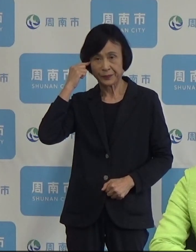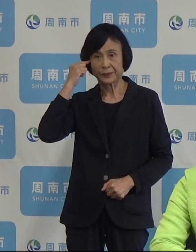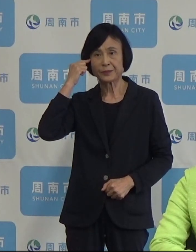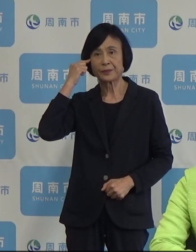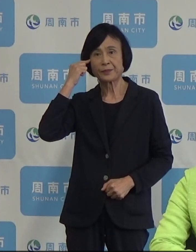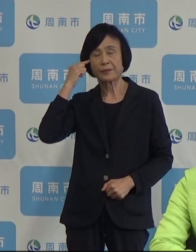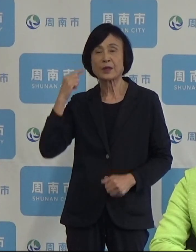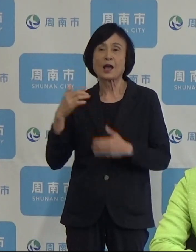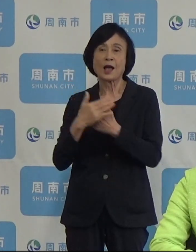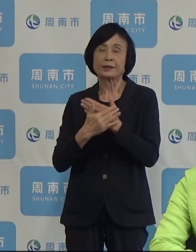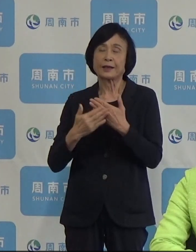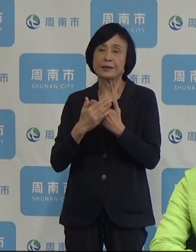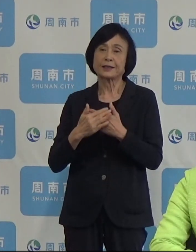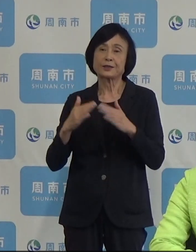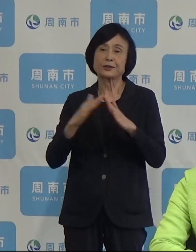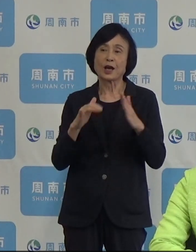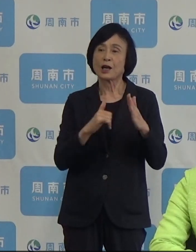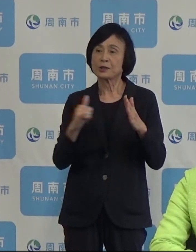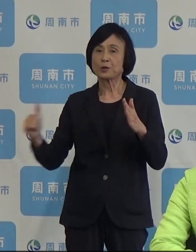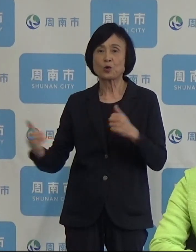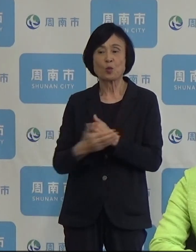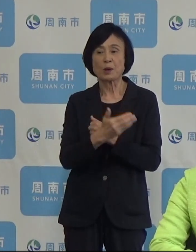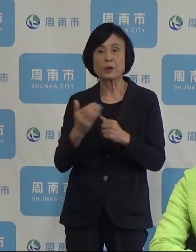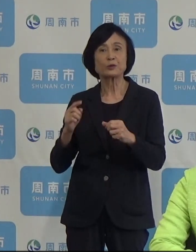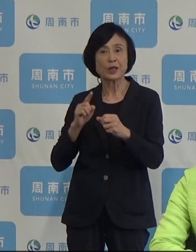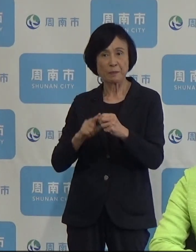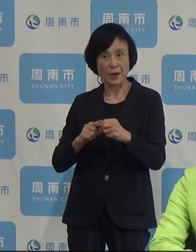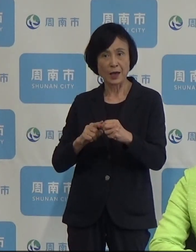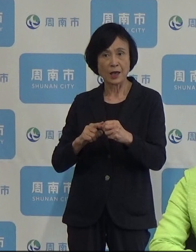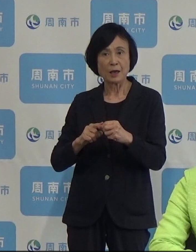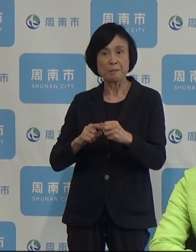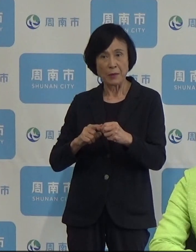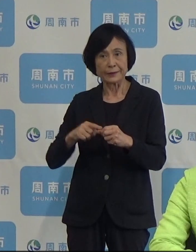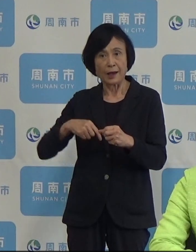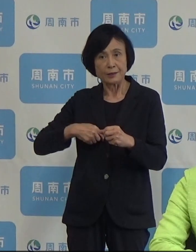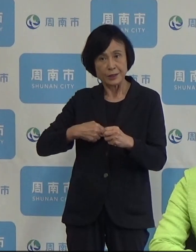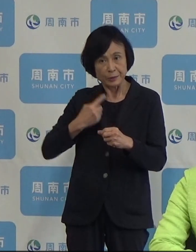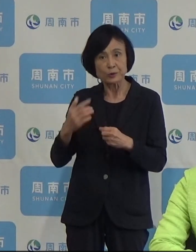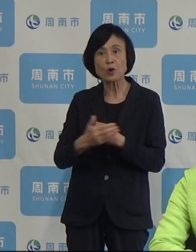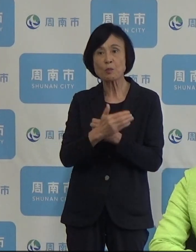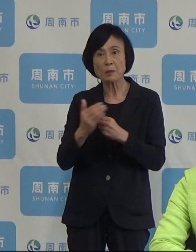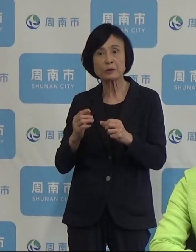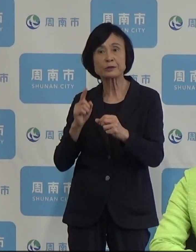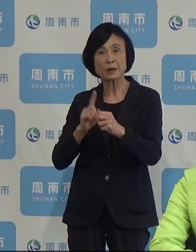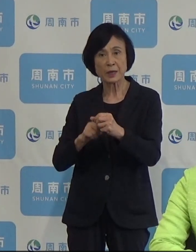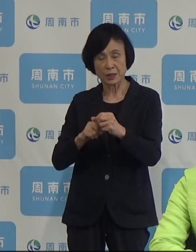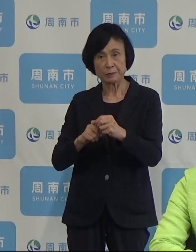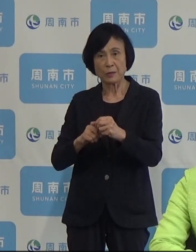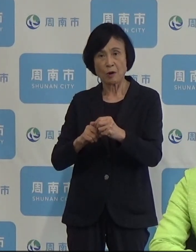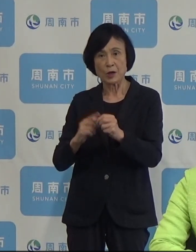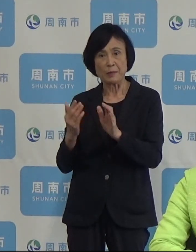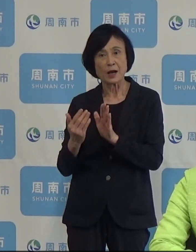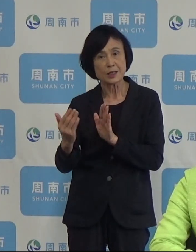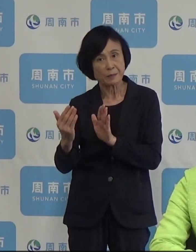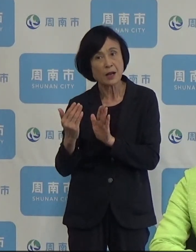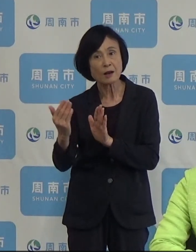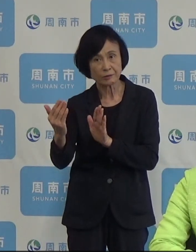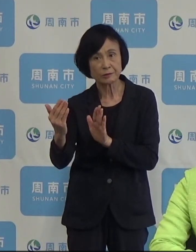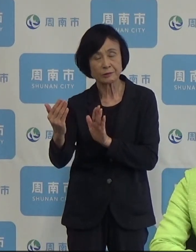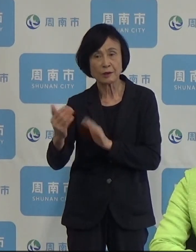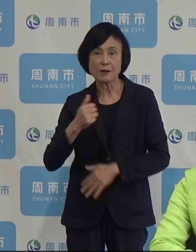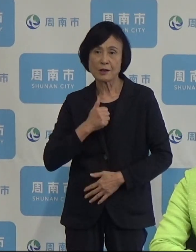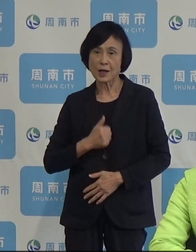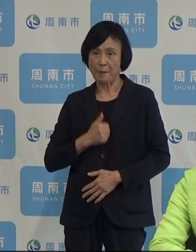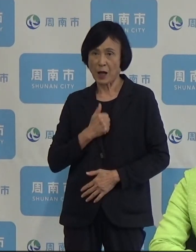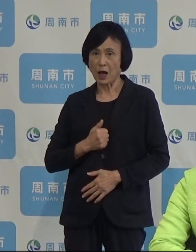ながら、愛する家族を守るため、またご自身を守るためにも、今しばらく我